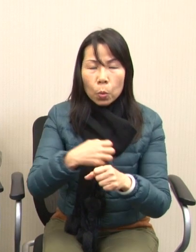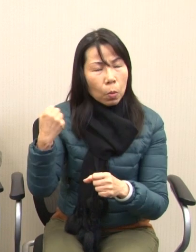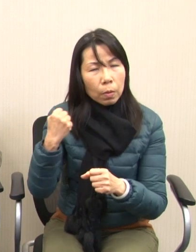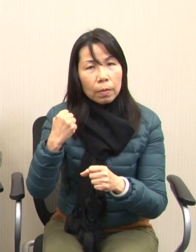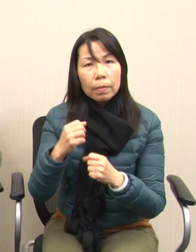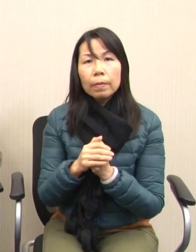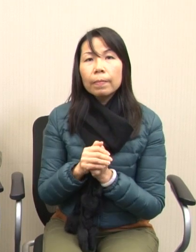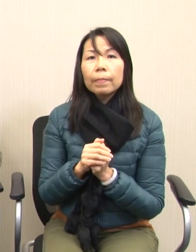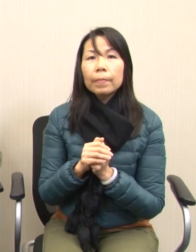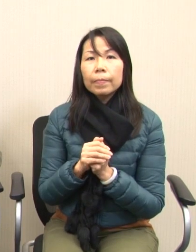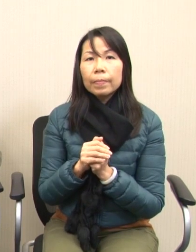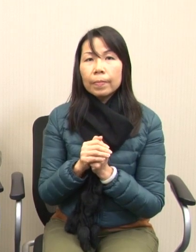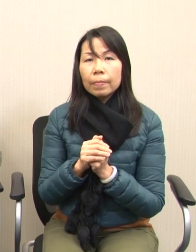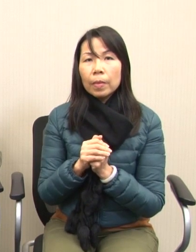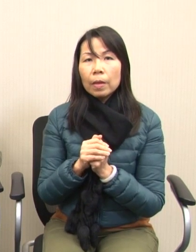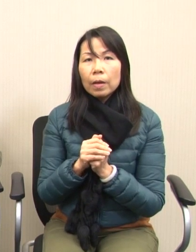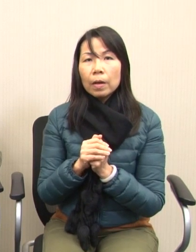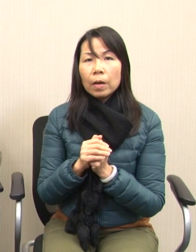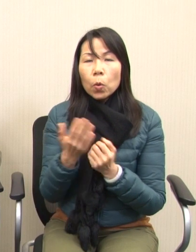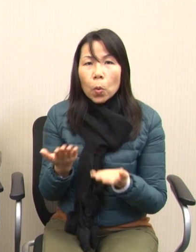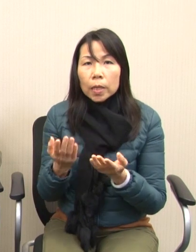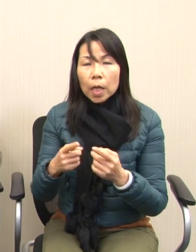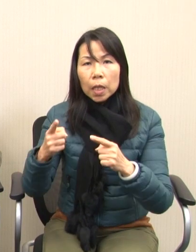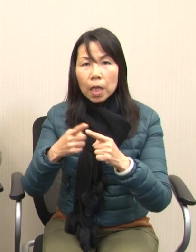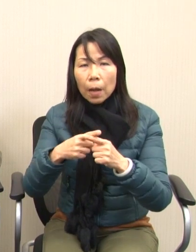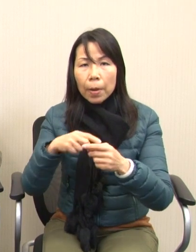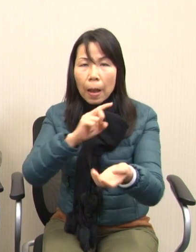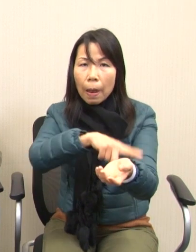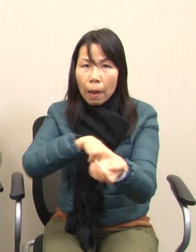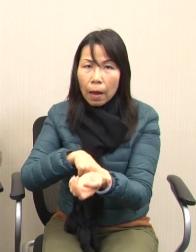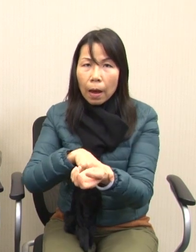喺我啲人俾人拉、俾人打。